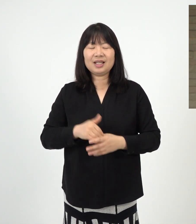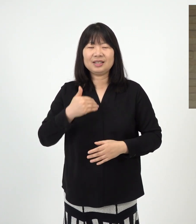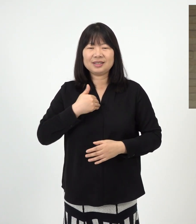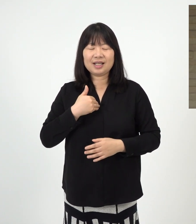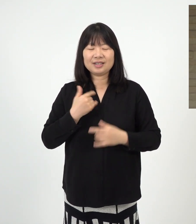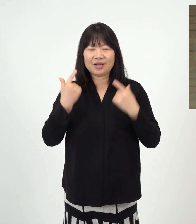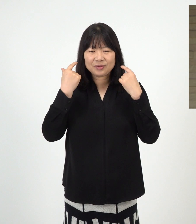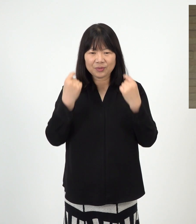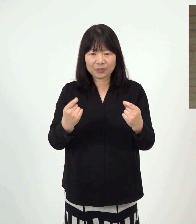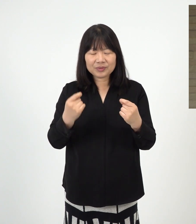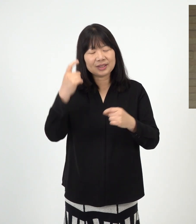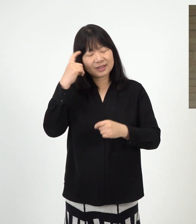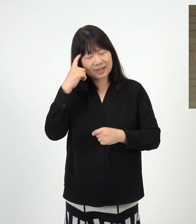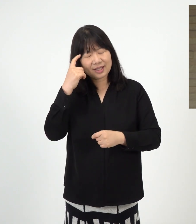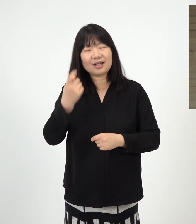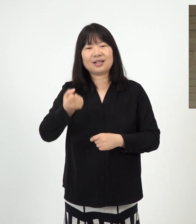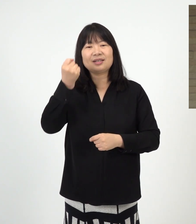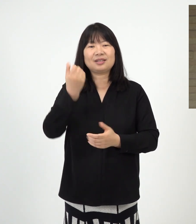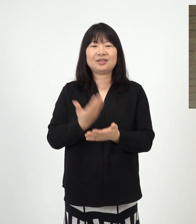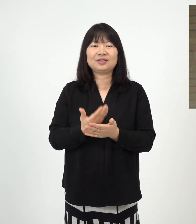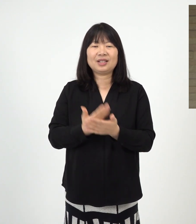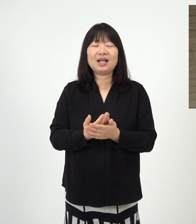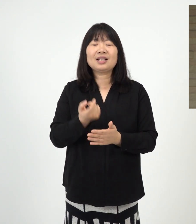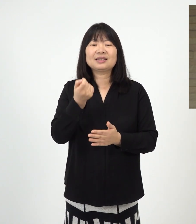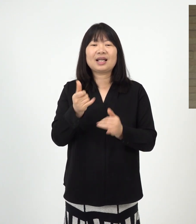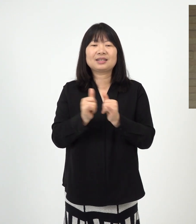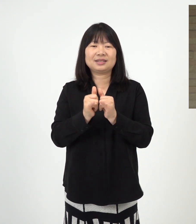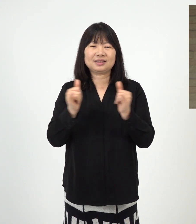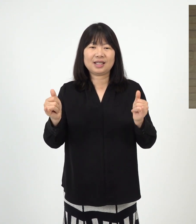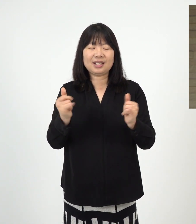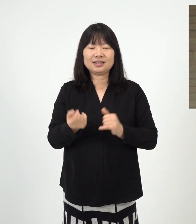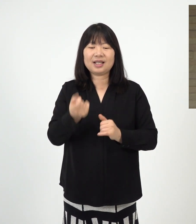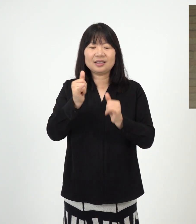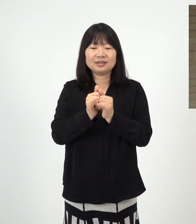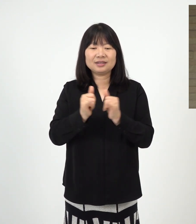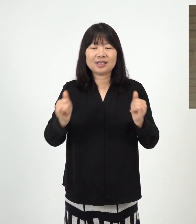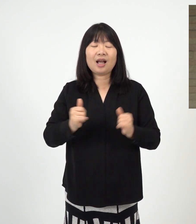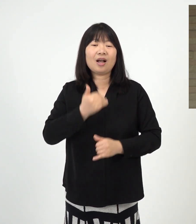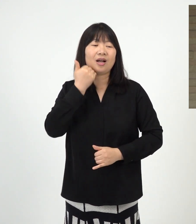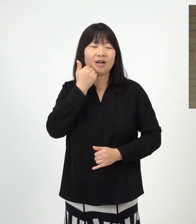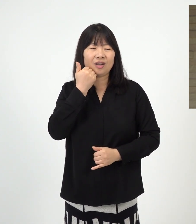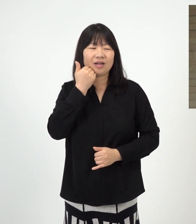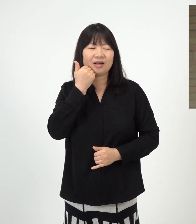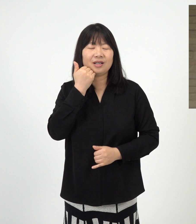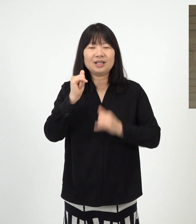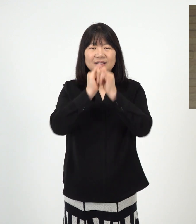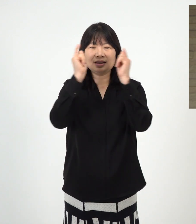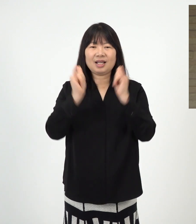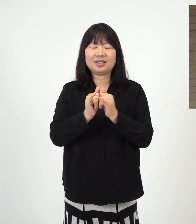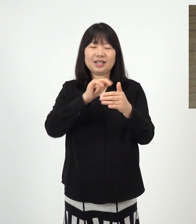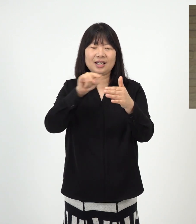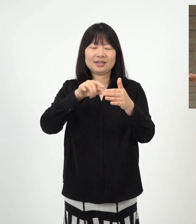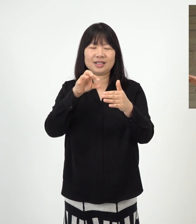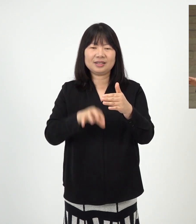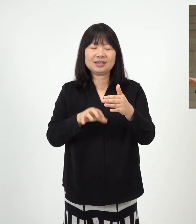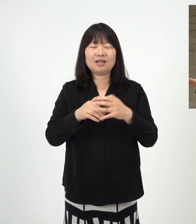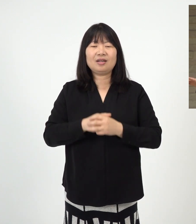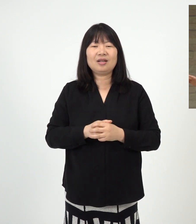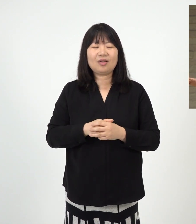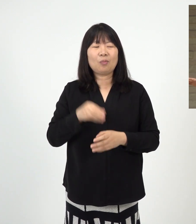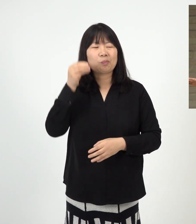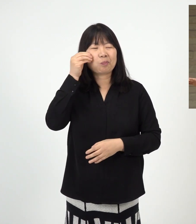자기와 동일하게 여겨주셨어요. 작은 자들. 이 작은 자들은 뭐죠? 사회에서 그냥